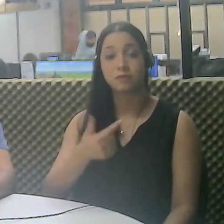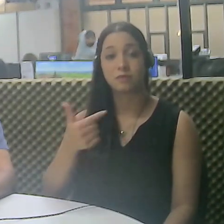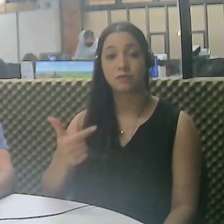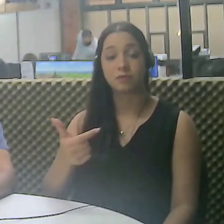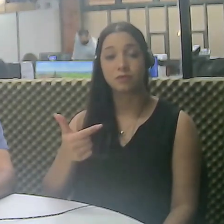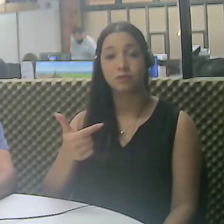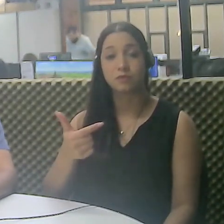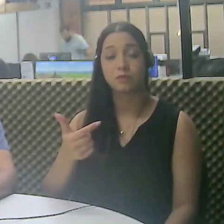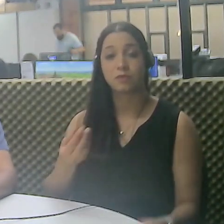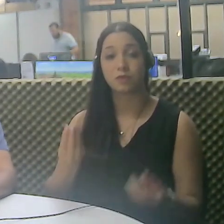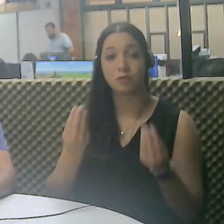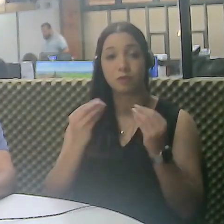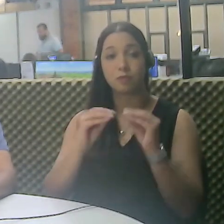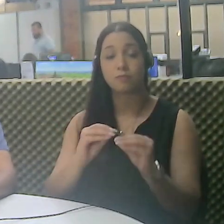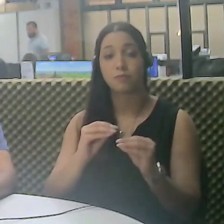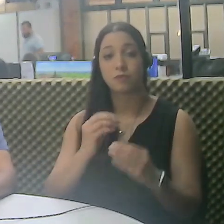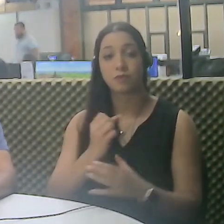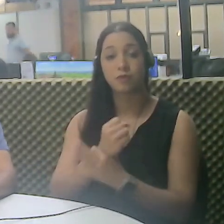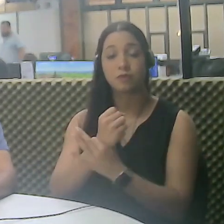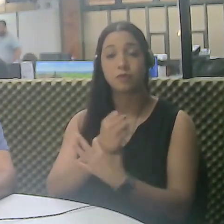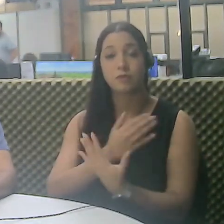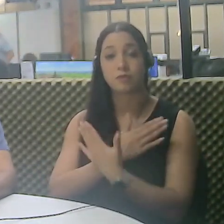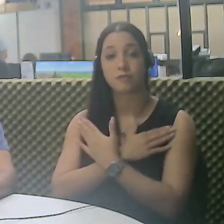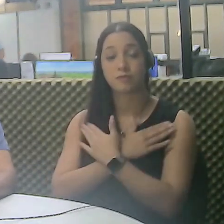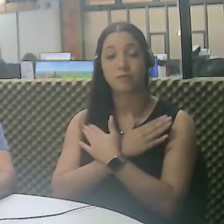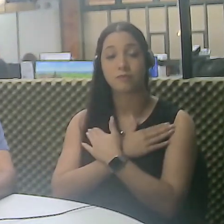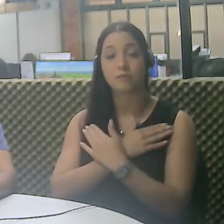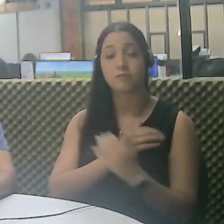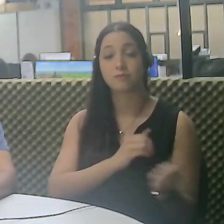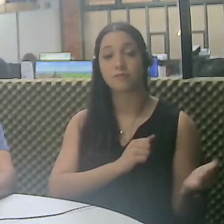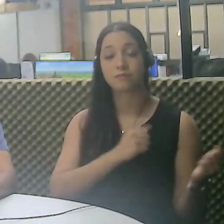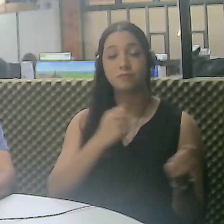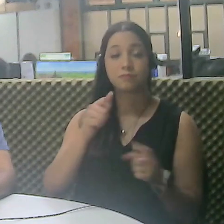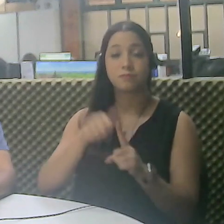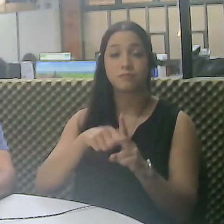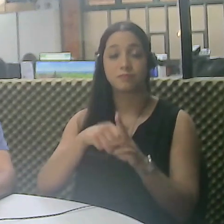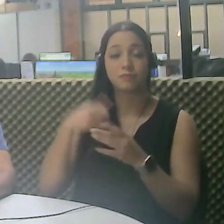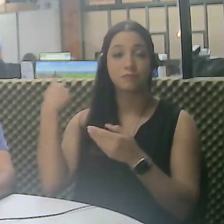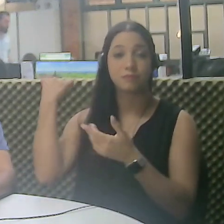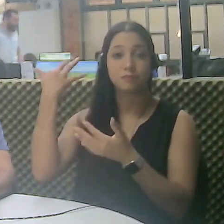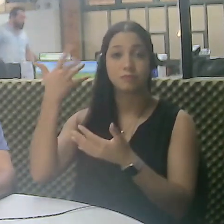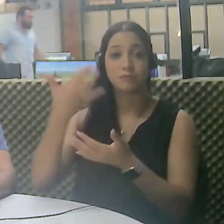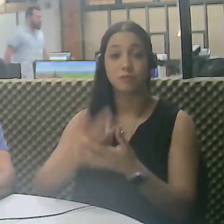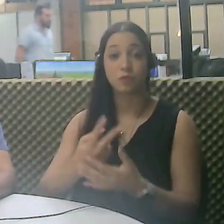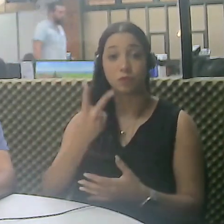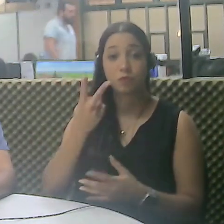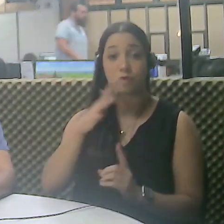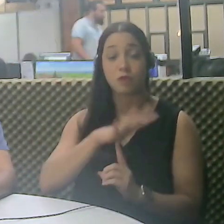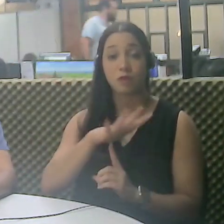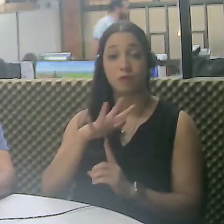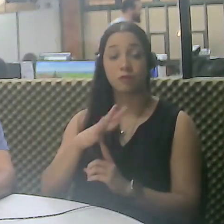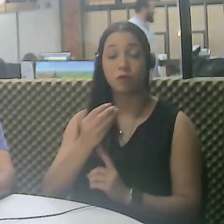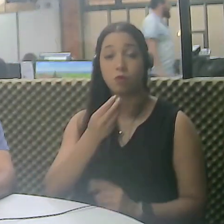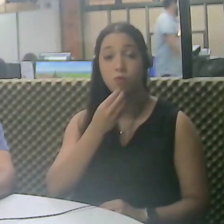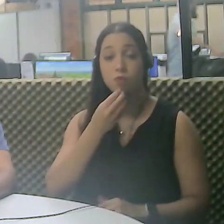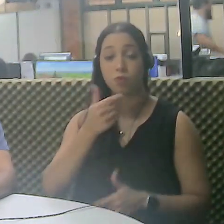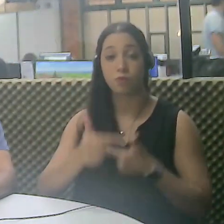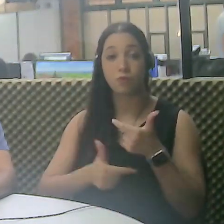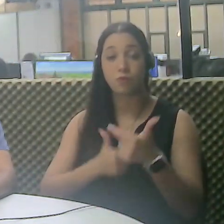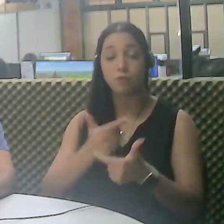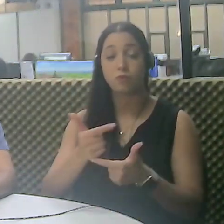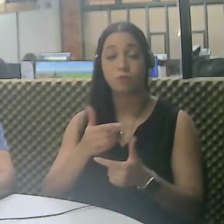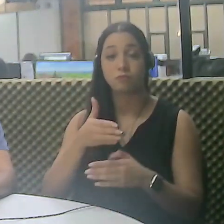5.672 postagens do seguro-desemprego. Ao longo do ano, o Cine também sediou duas feiras de oportunidades de empregos,